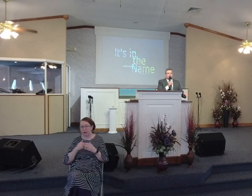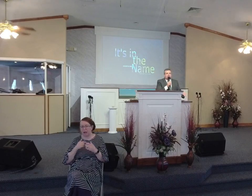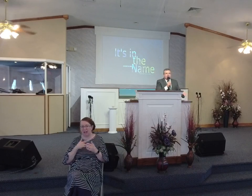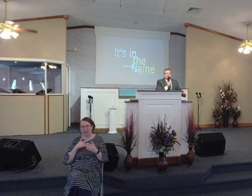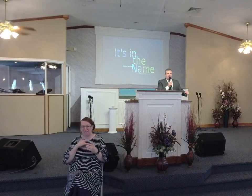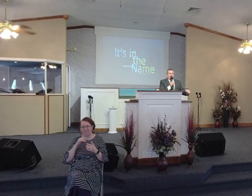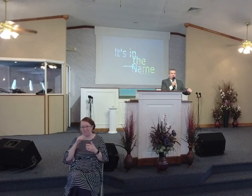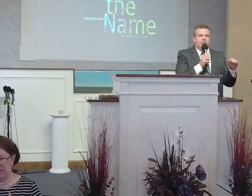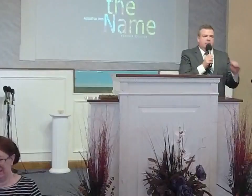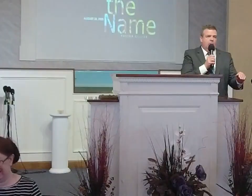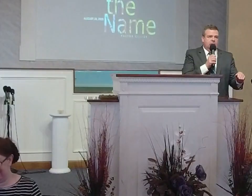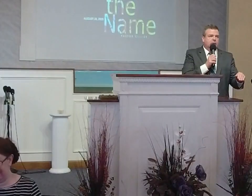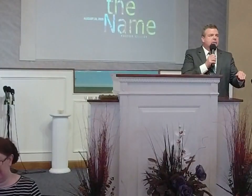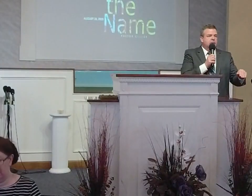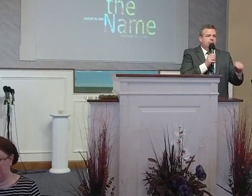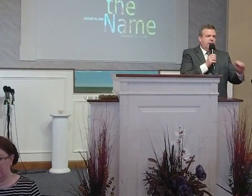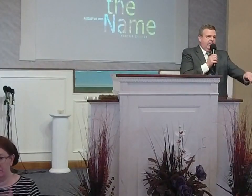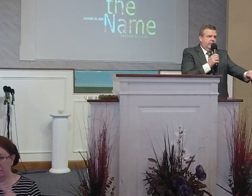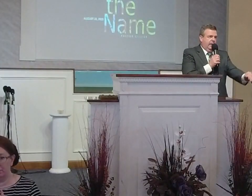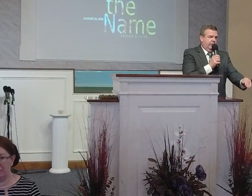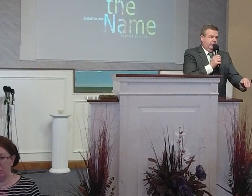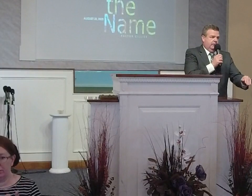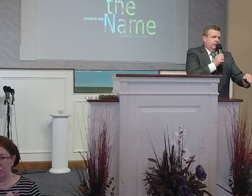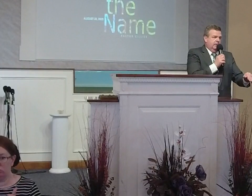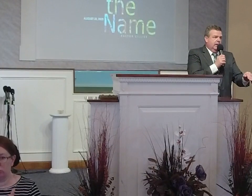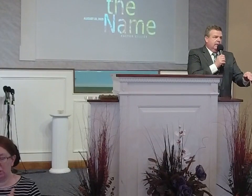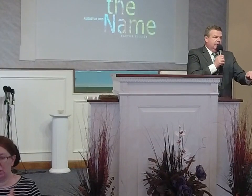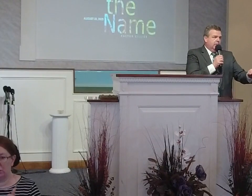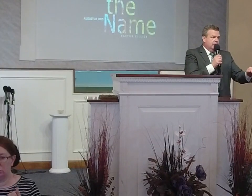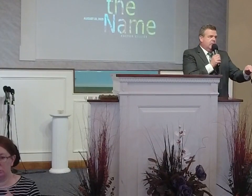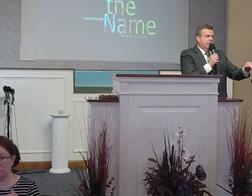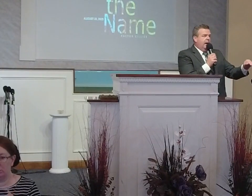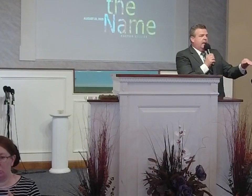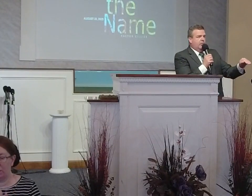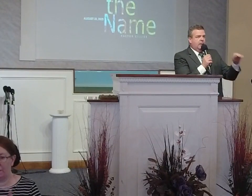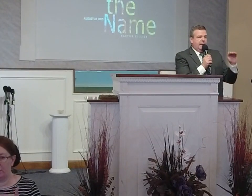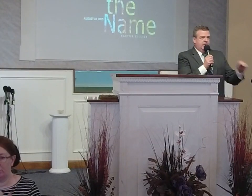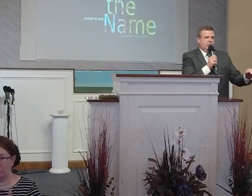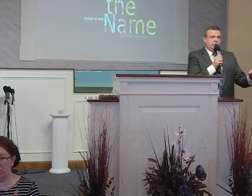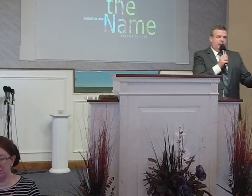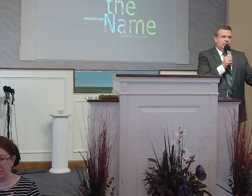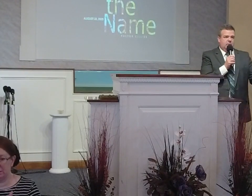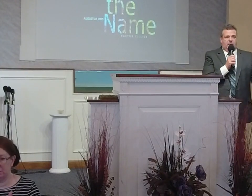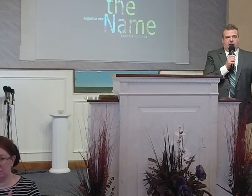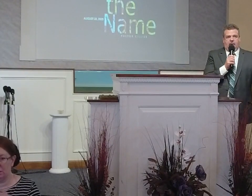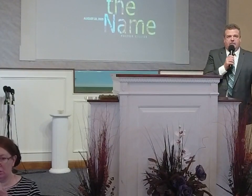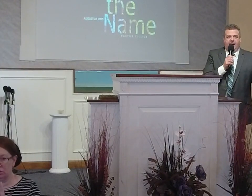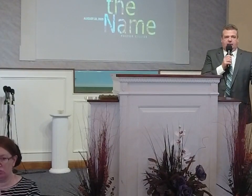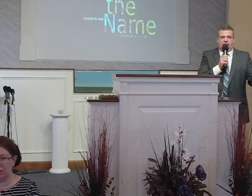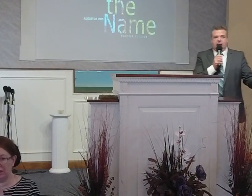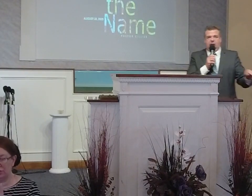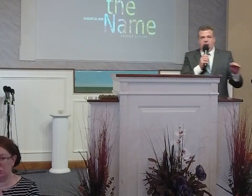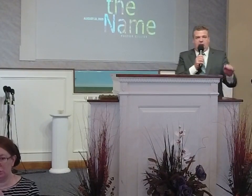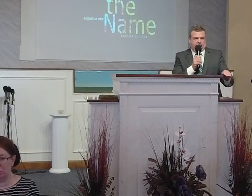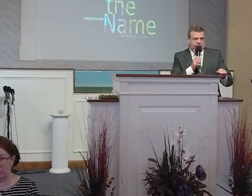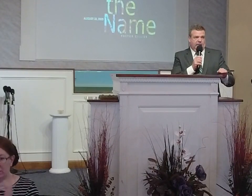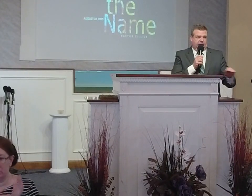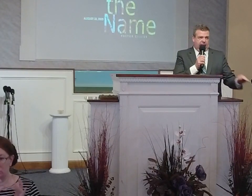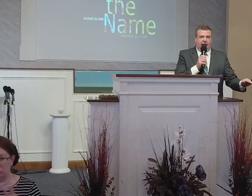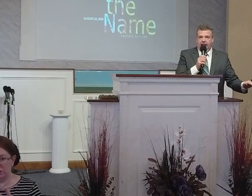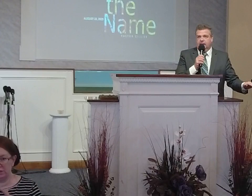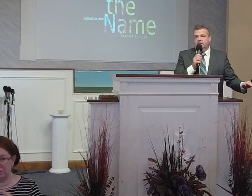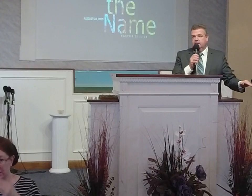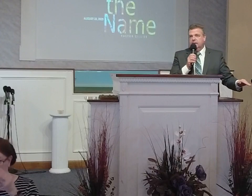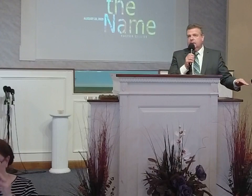Yo estoy cansado de todas estas personas que están tratando de promover el proceso de que había